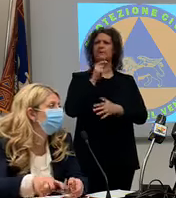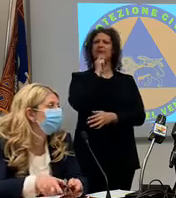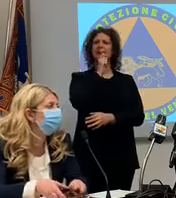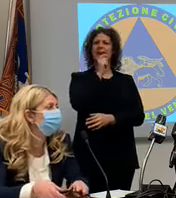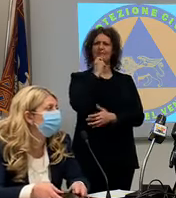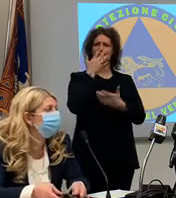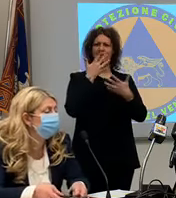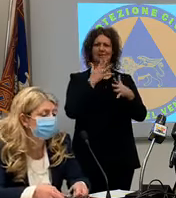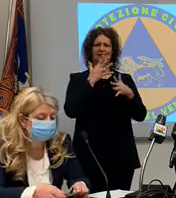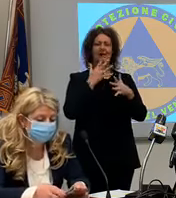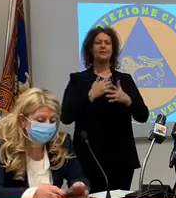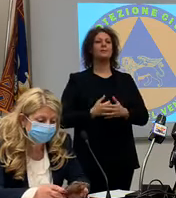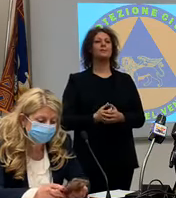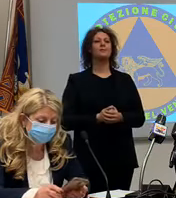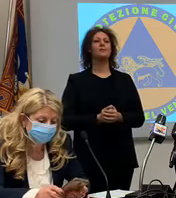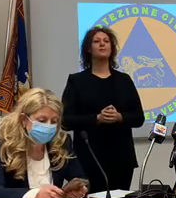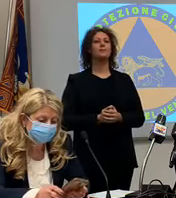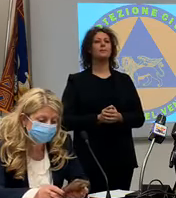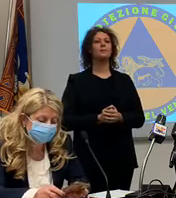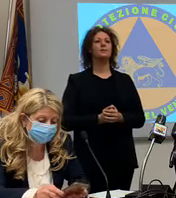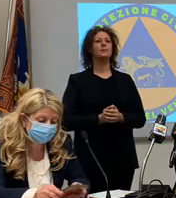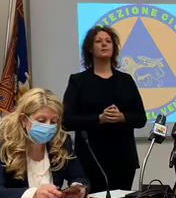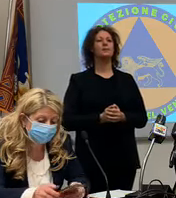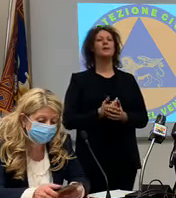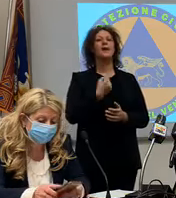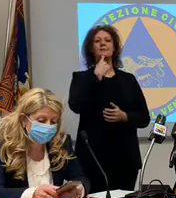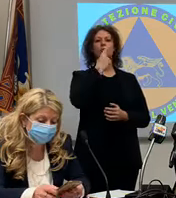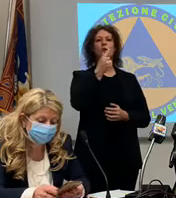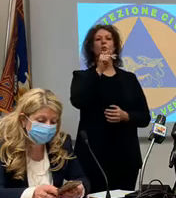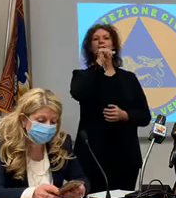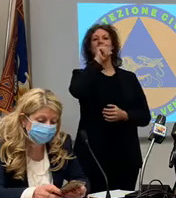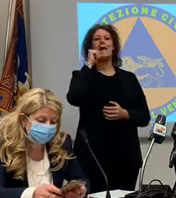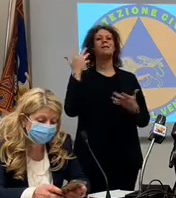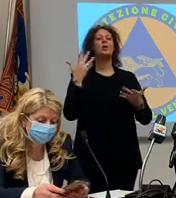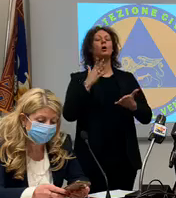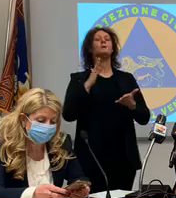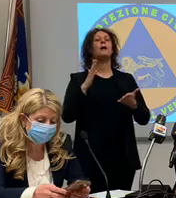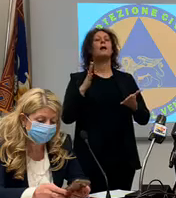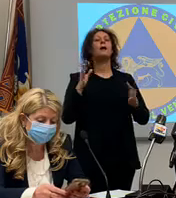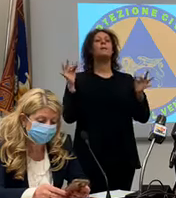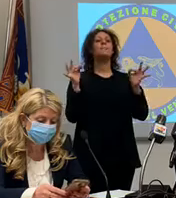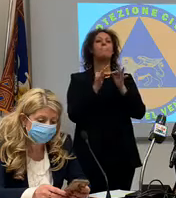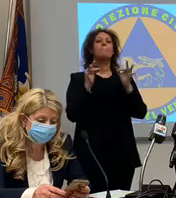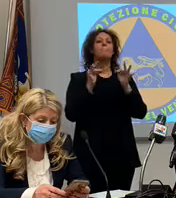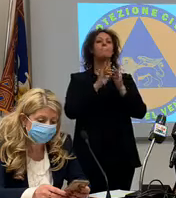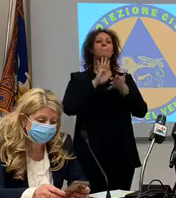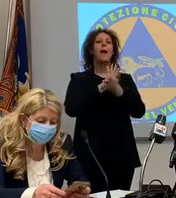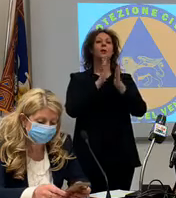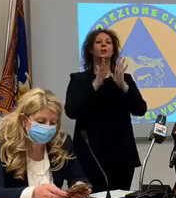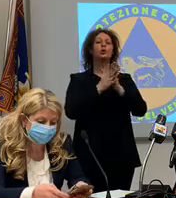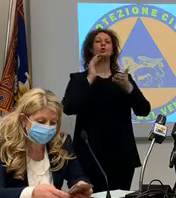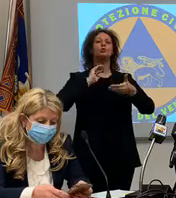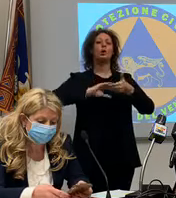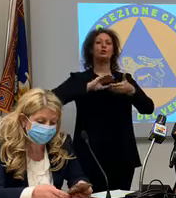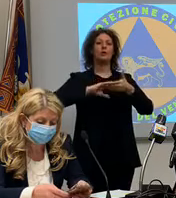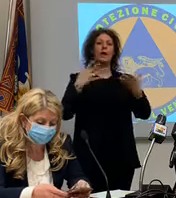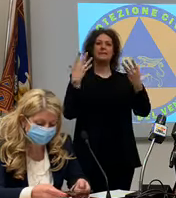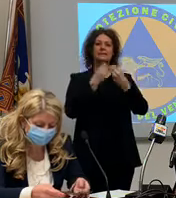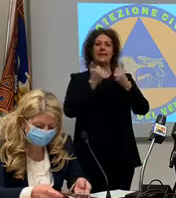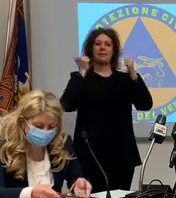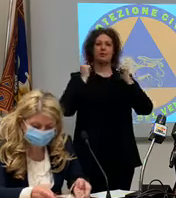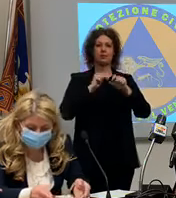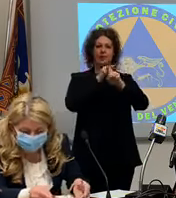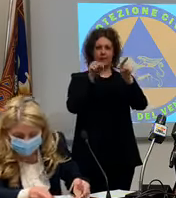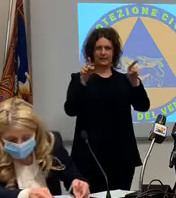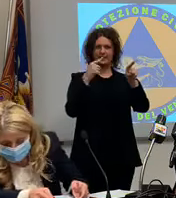dovremmo ritrovare un patto nuovo patto sociale coi cittadini non arriviamo ad aprile a forza di pcm